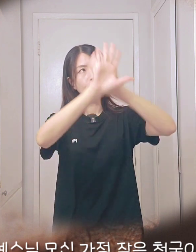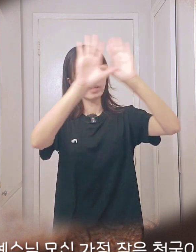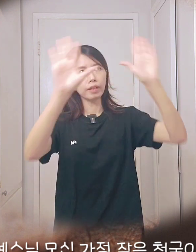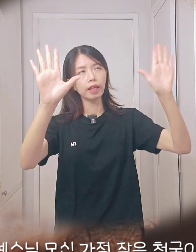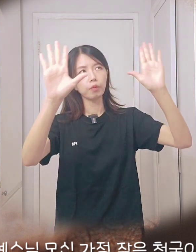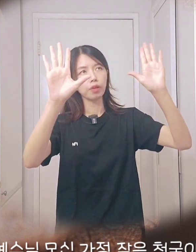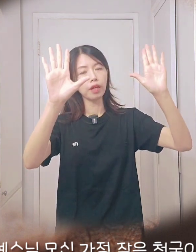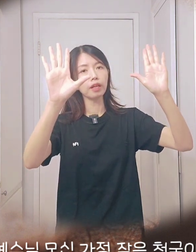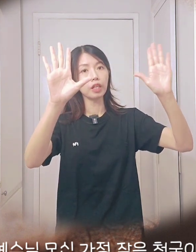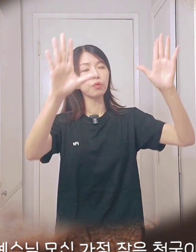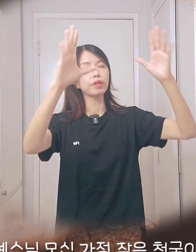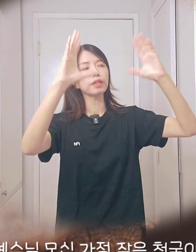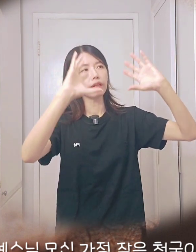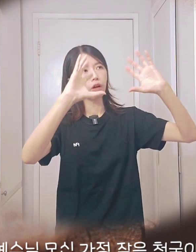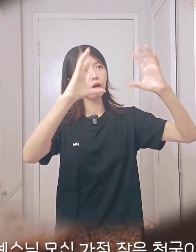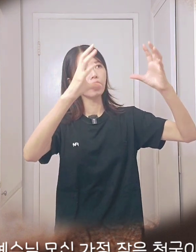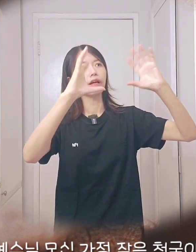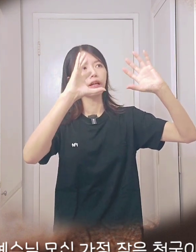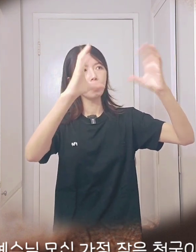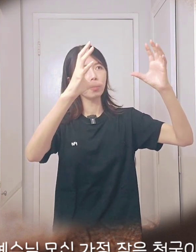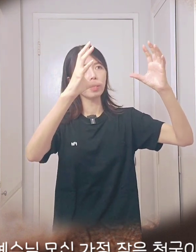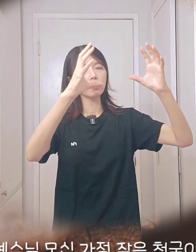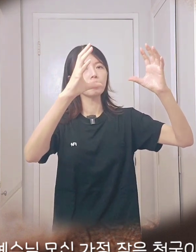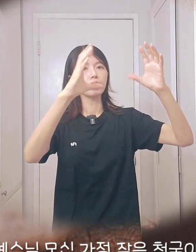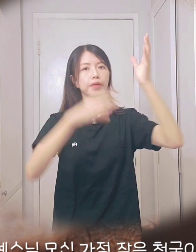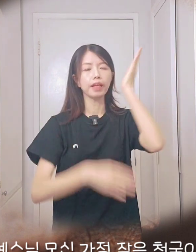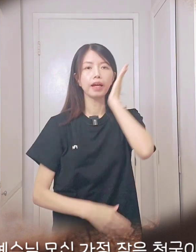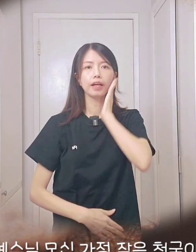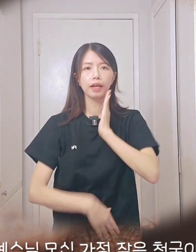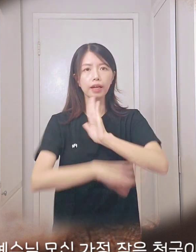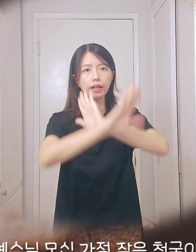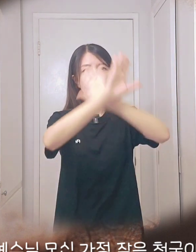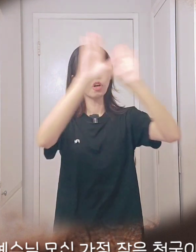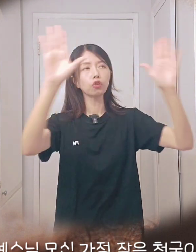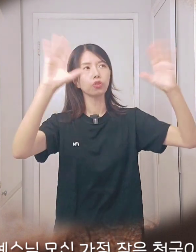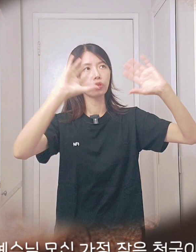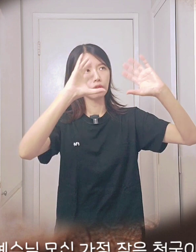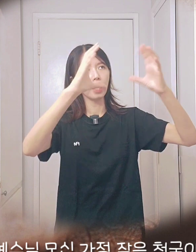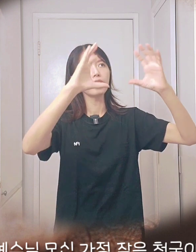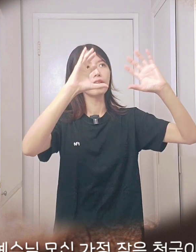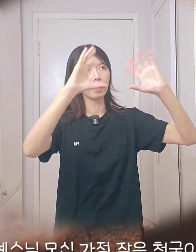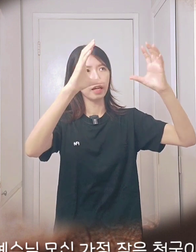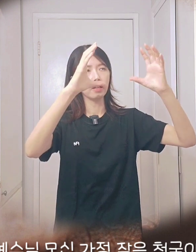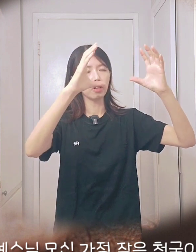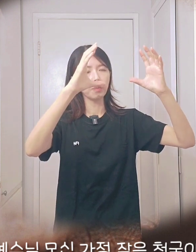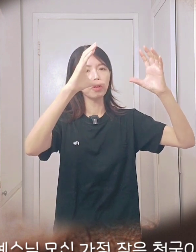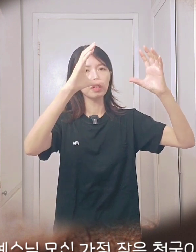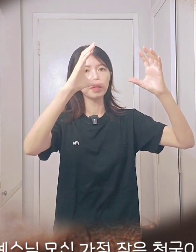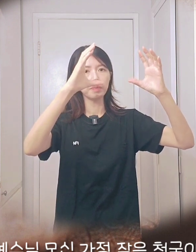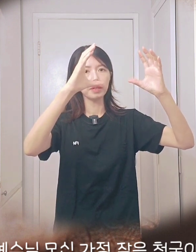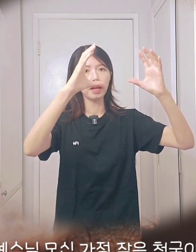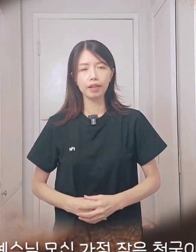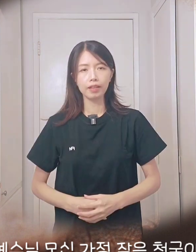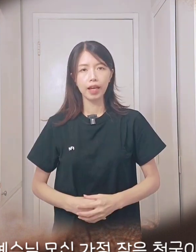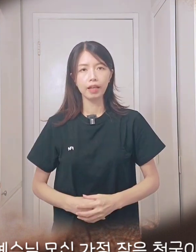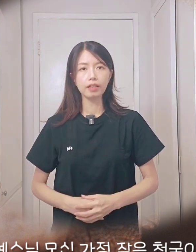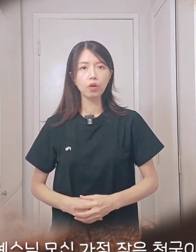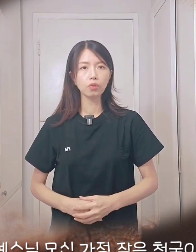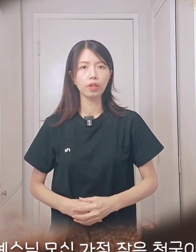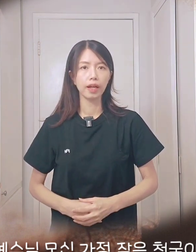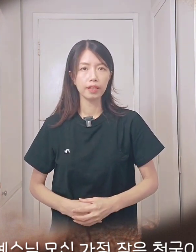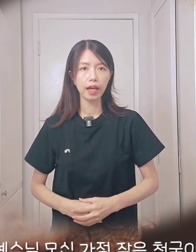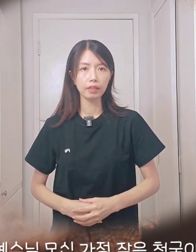하늘을 표현했기 때문에 이 위치에서 나라 표현을 해주시면 됩니다. 천국, 하늘나라 이렇게 표현하시면 됩니다.